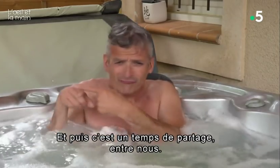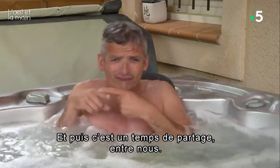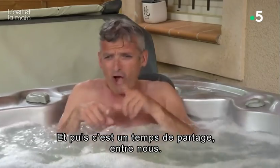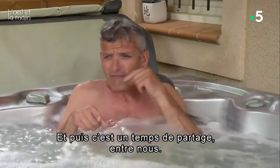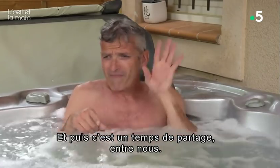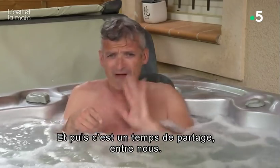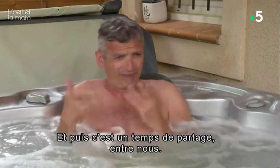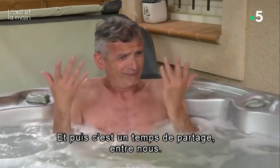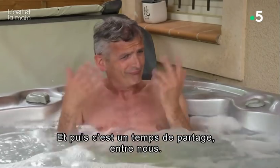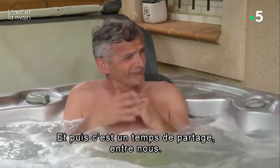entre nous.